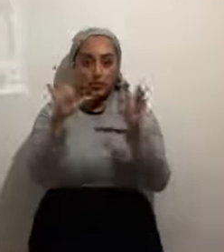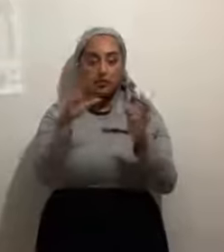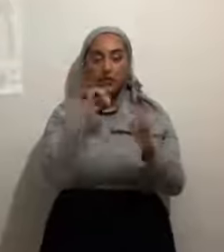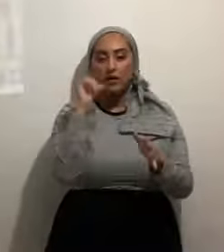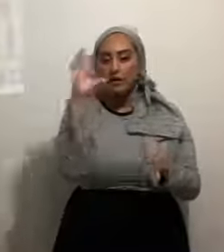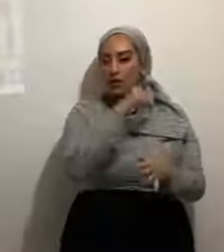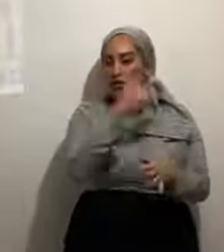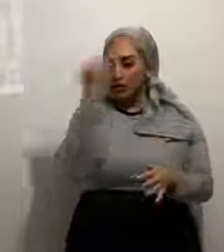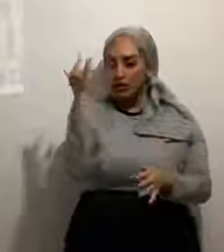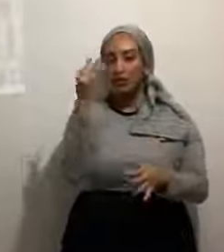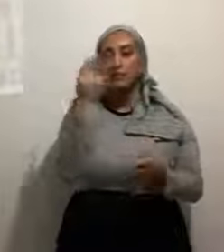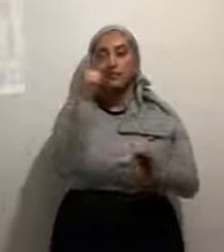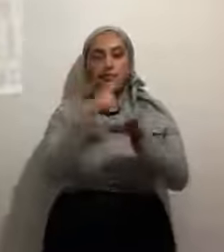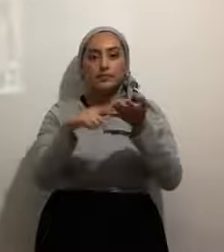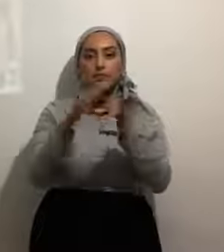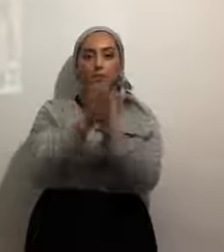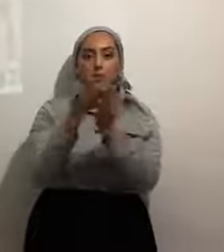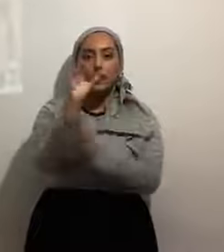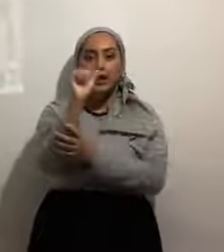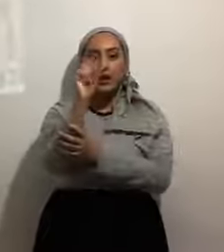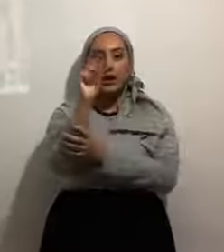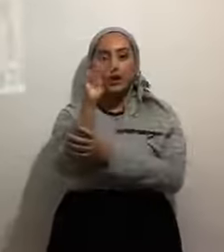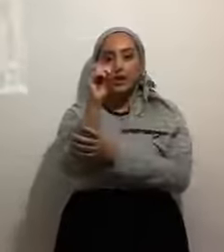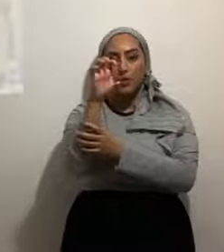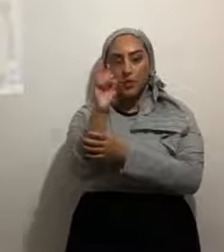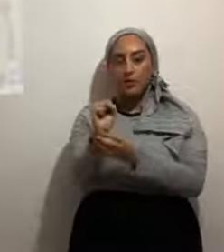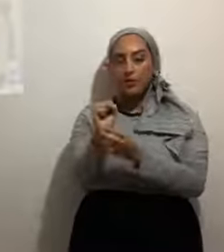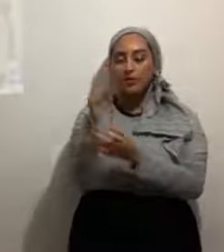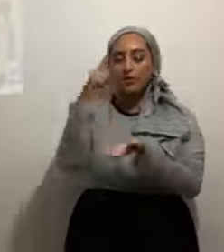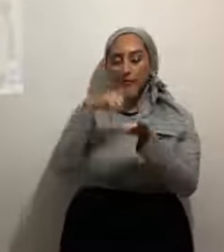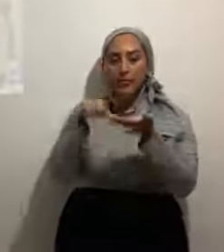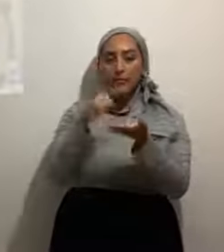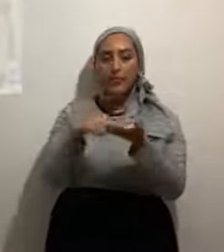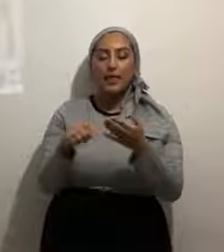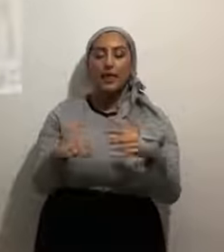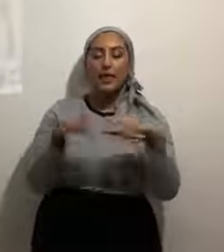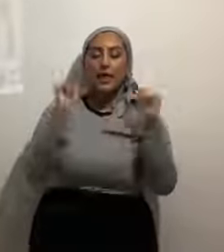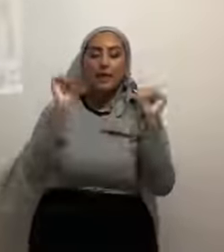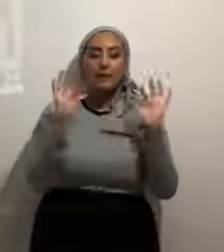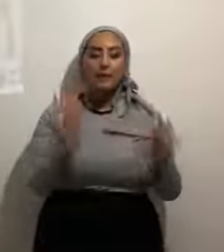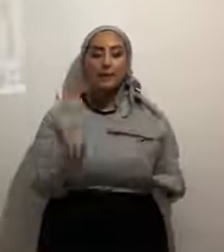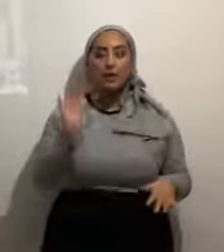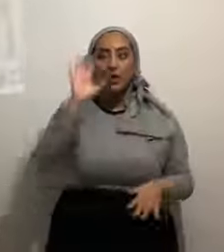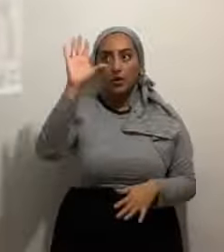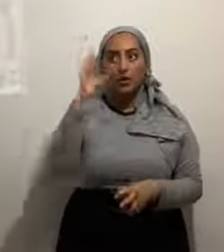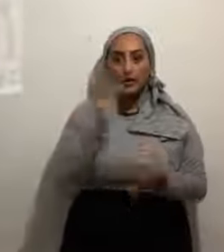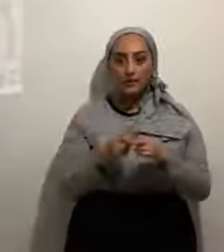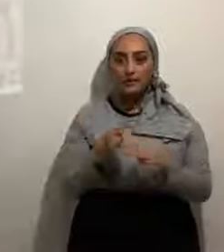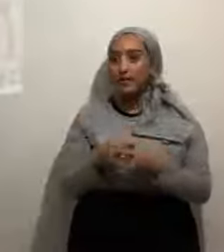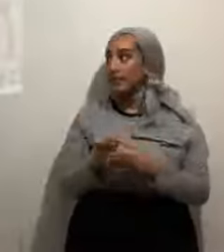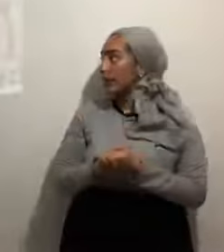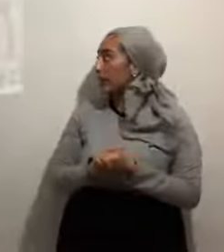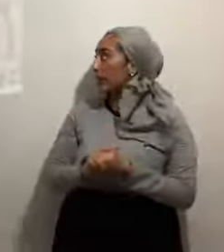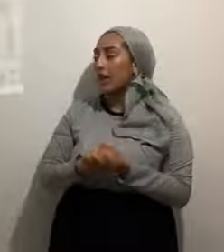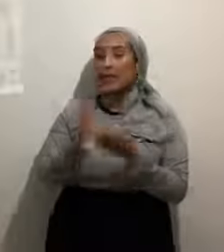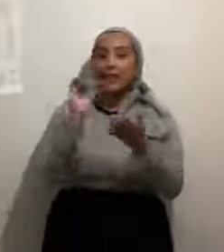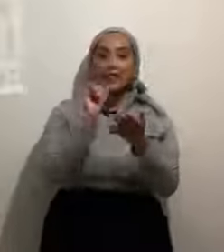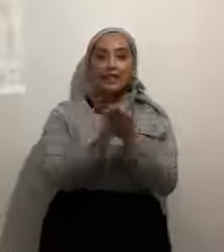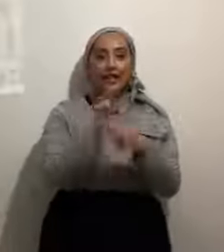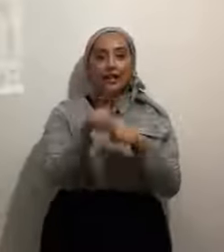Bueno, vamos al libro de Amós, por favor. El libro de Amós, bendito es tu nombre. Bueno, esa clase de Elohim tengo yo,